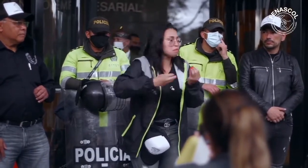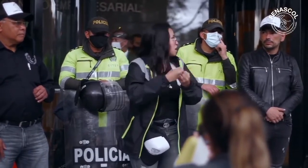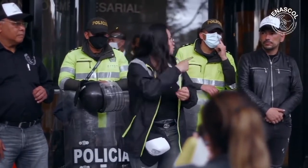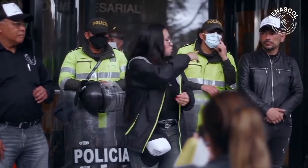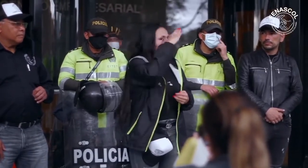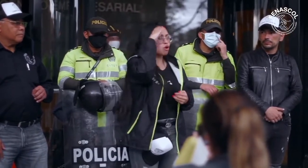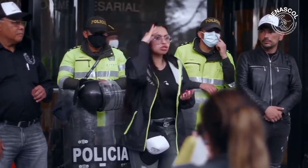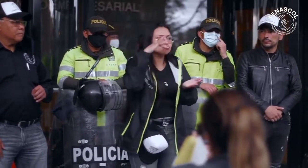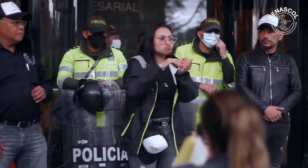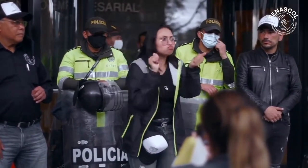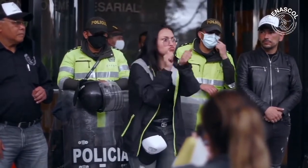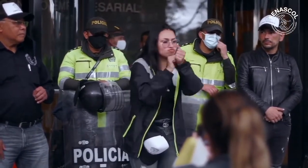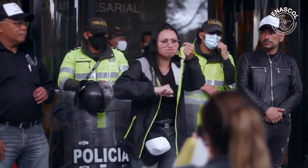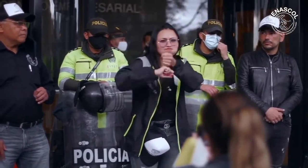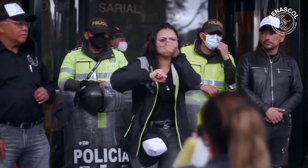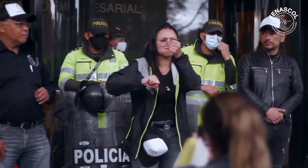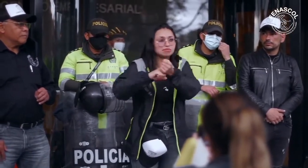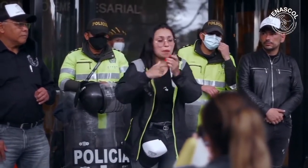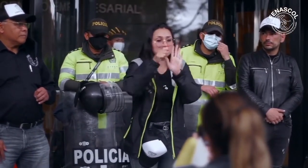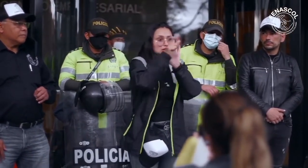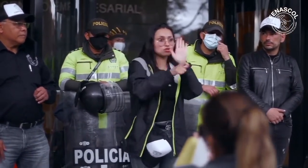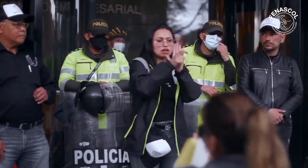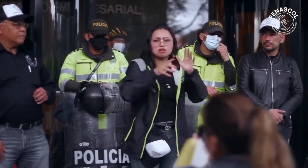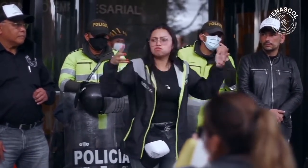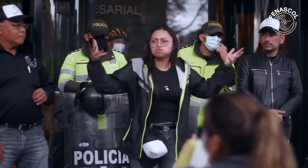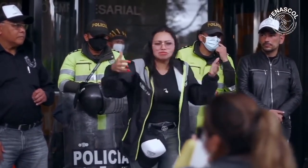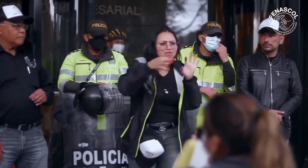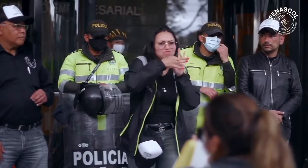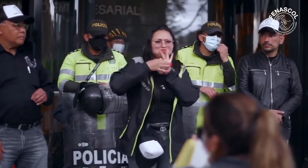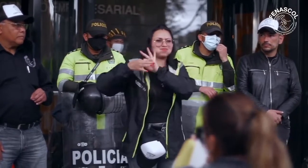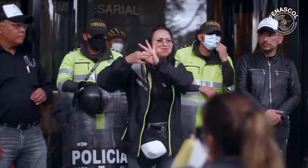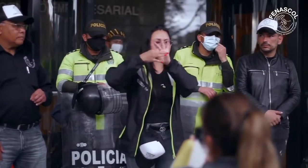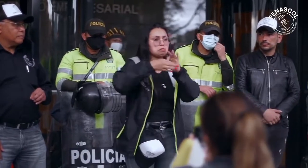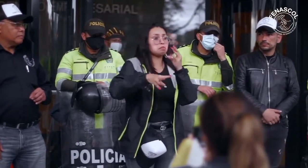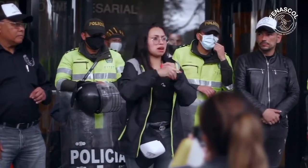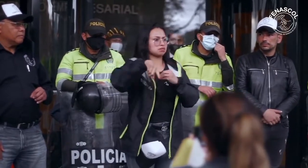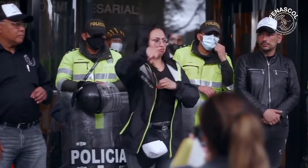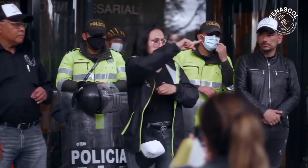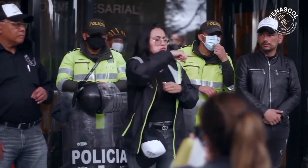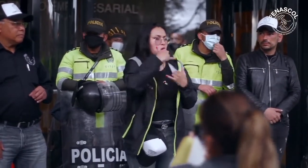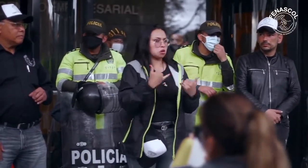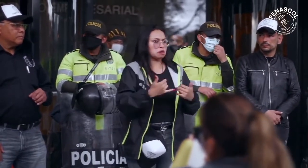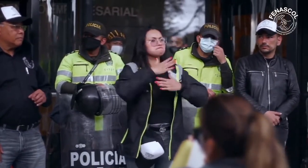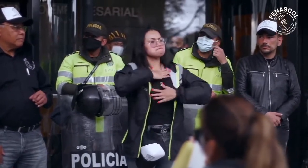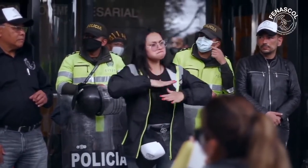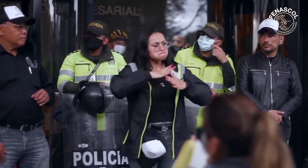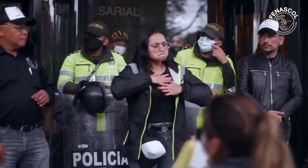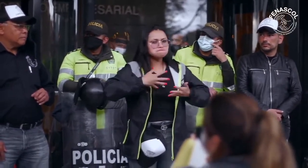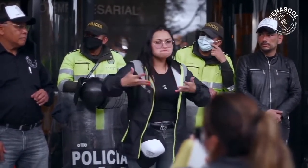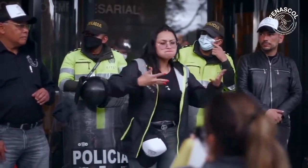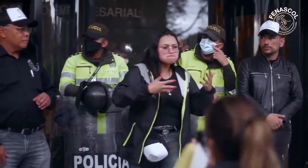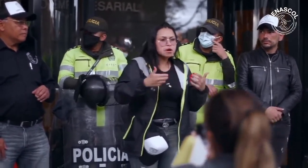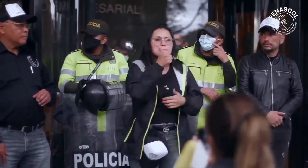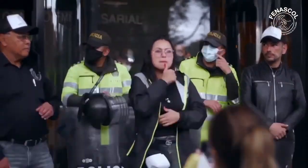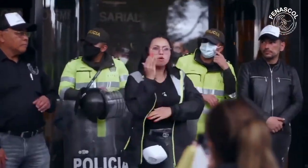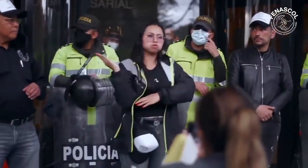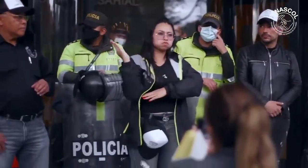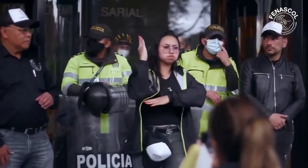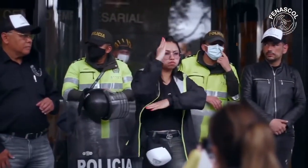al acompañamiento de la policía, de la personería que estuvimos trabajando aquí articuladamente, porque ustedes llevaron esta manifestación de manera